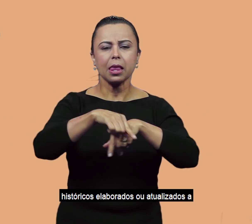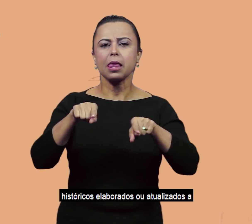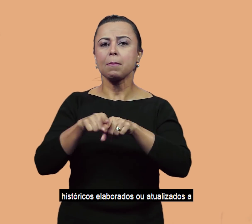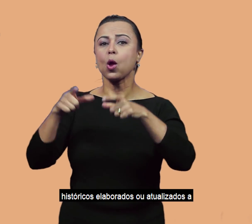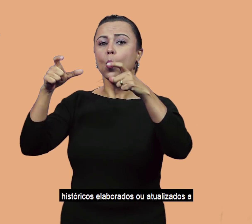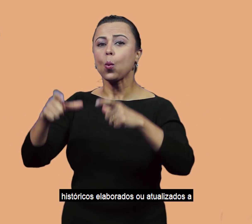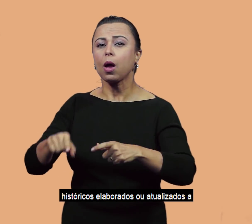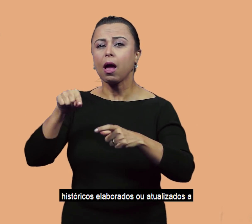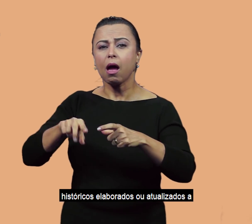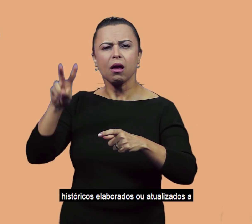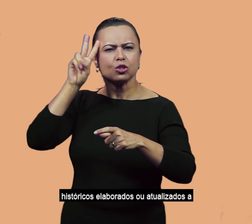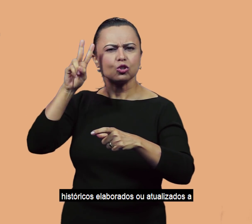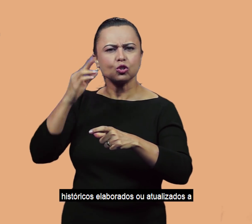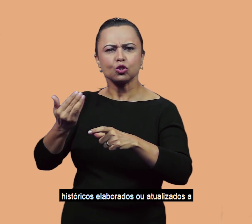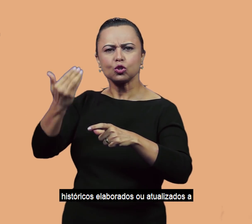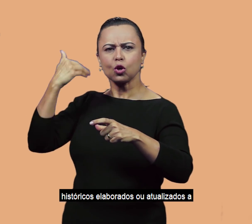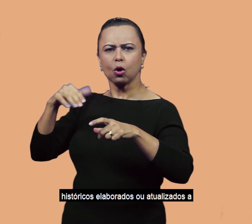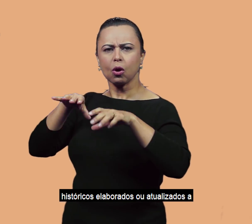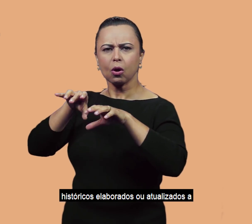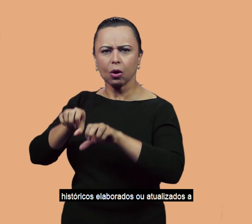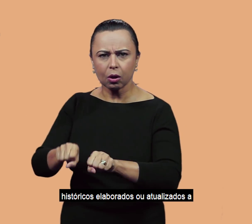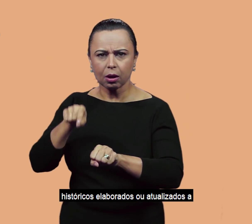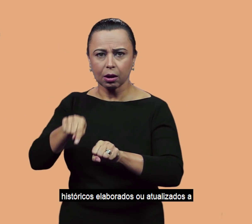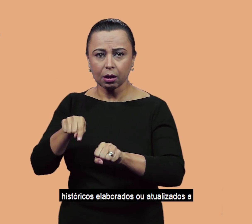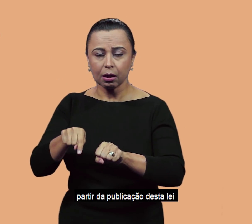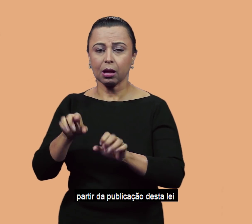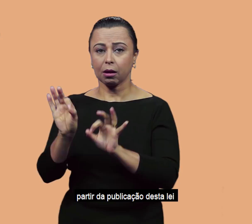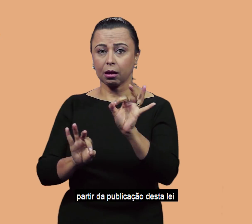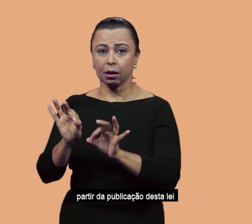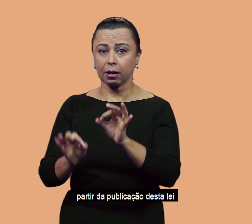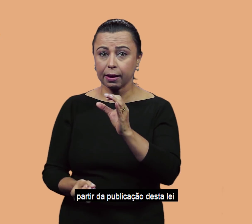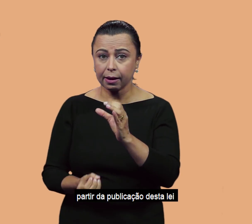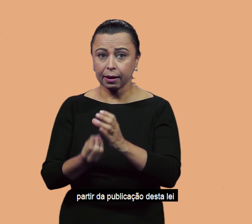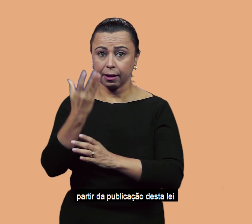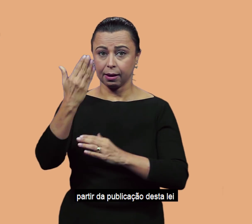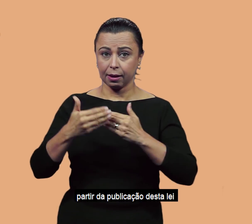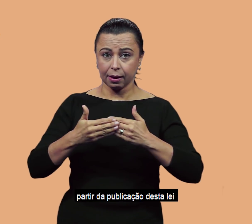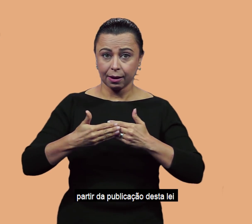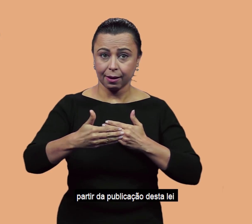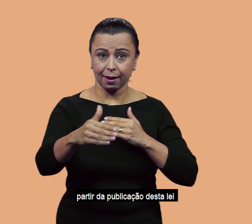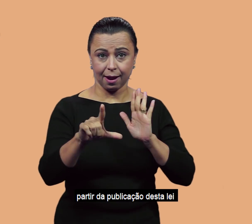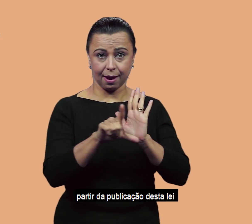elaborados ou atualizados a partir da publicação desta lei